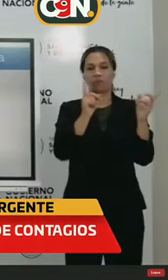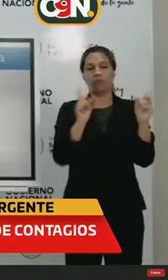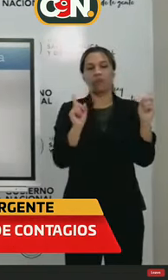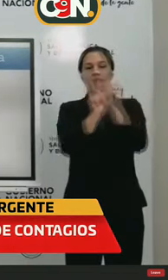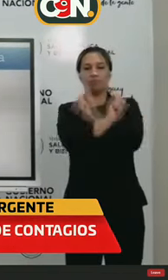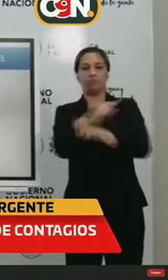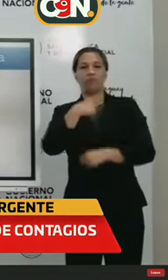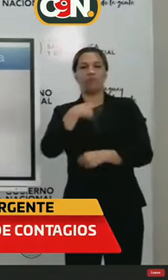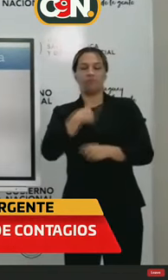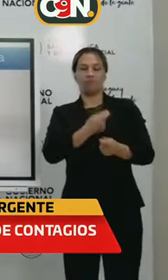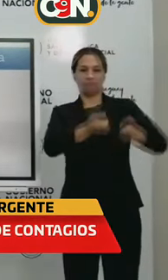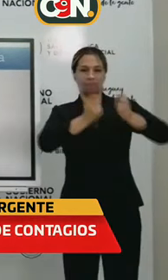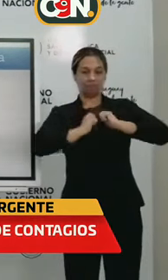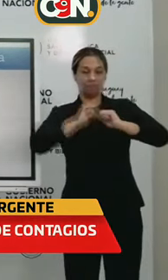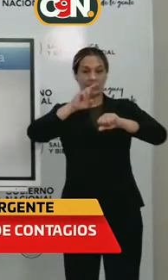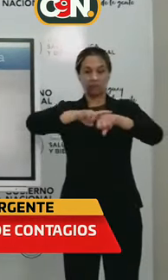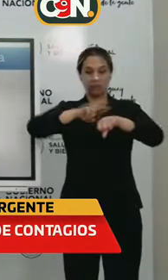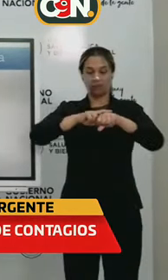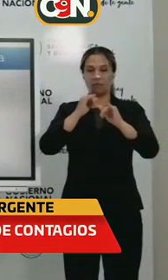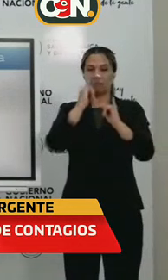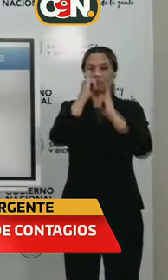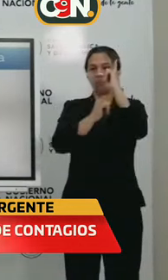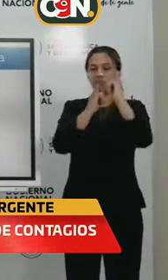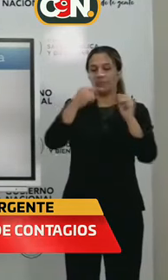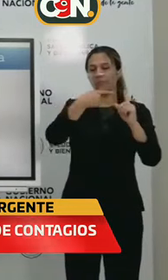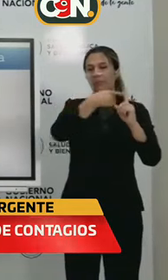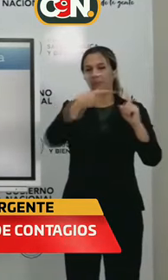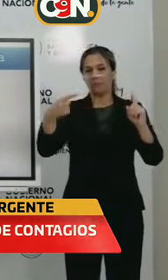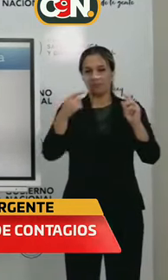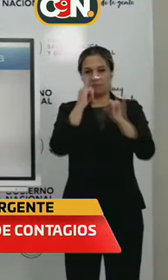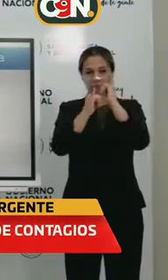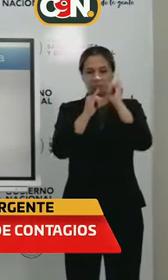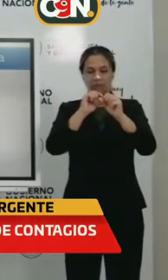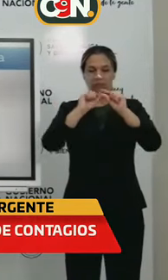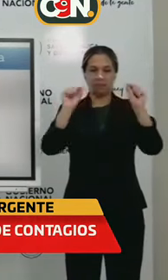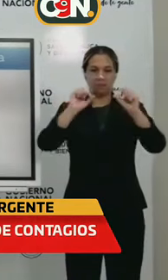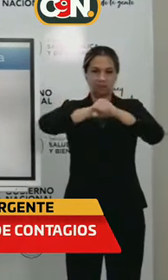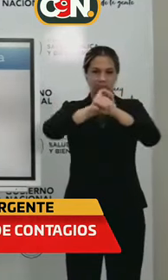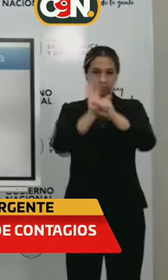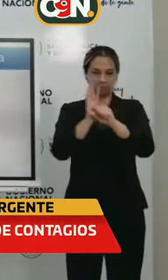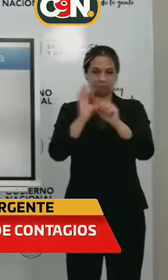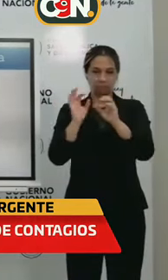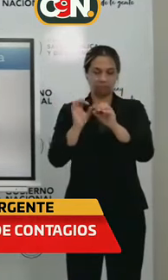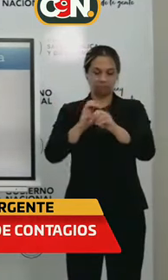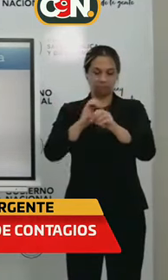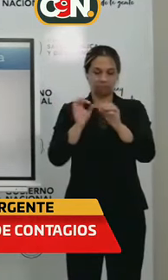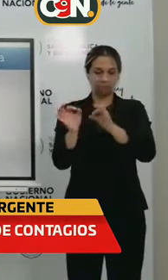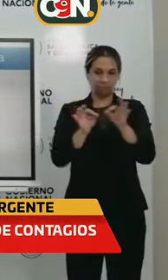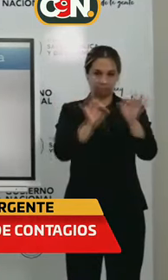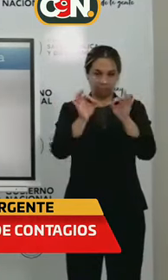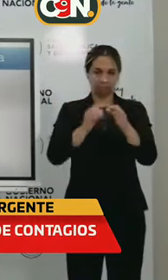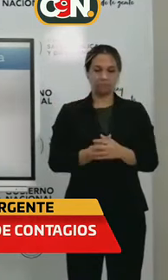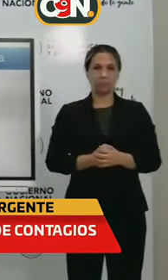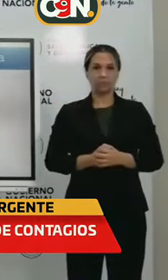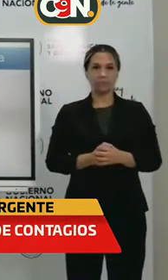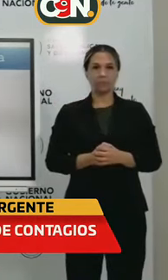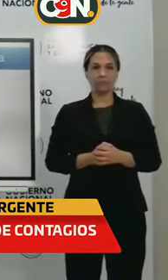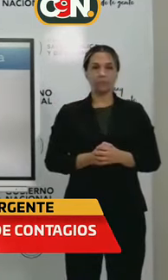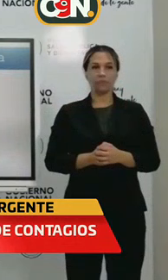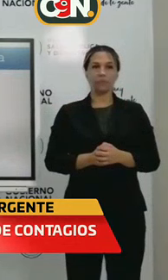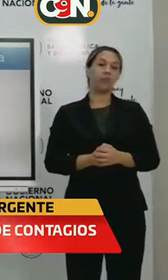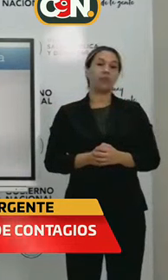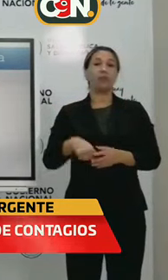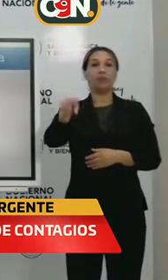las distancias. Entonces, la idea es esa. Y que obviamente no lo hagamos de manera frecuente. Si antes no compartir el vaso del clericón y de la sidra.